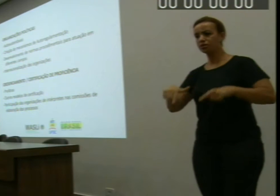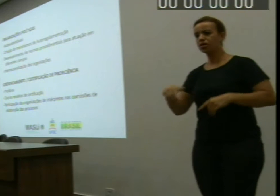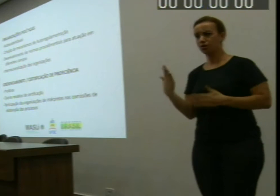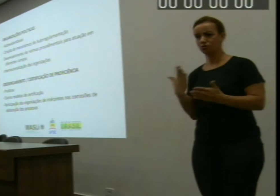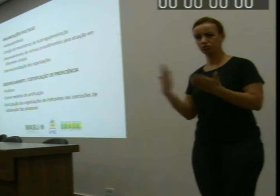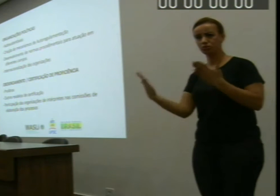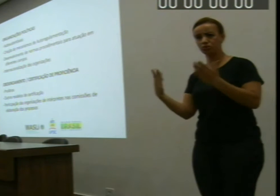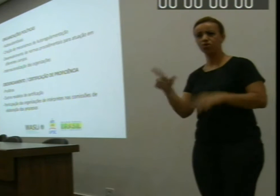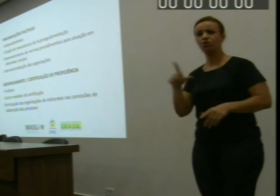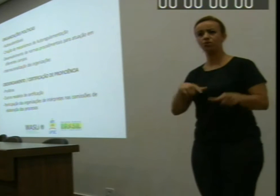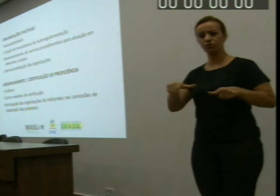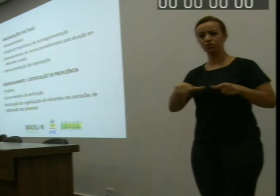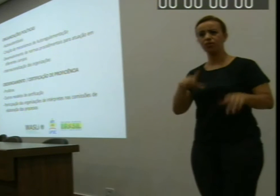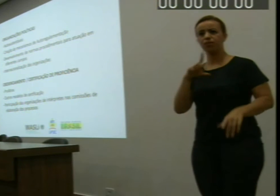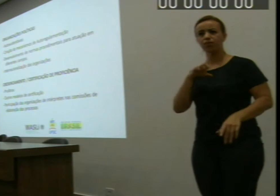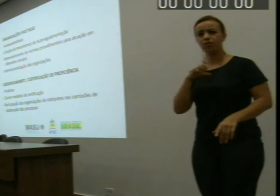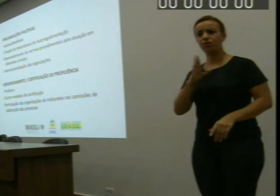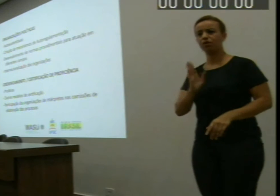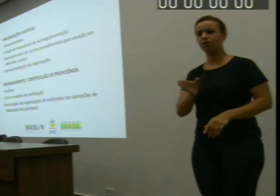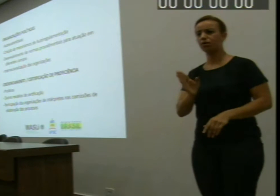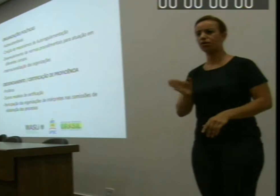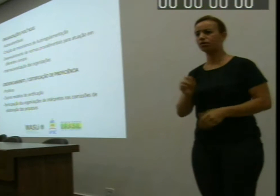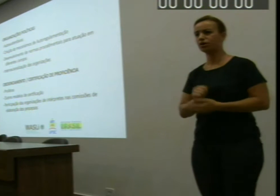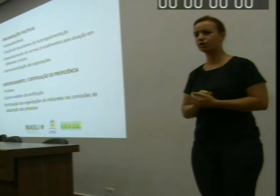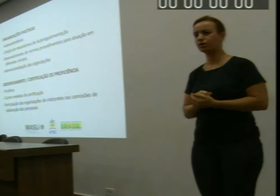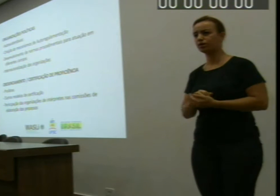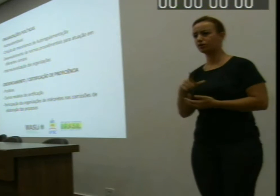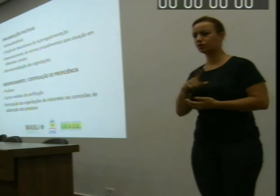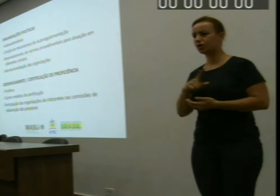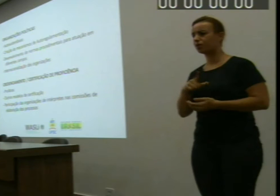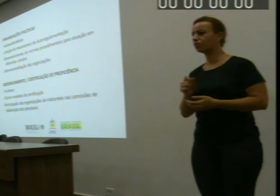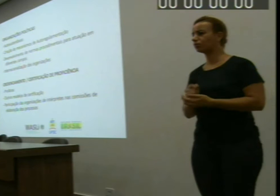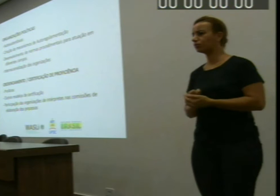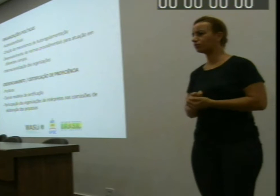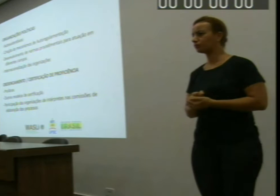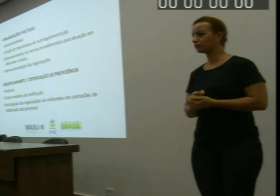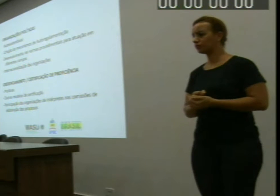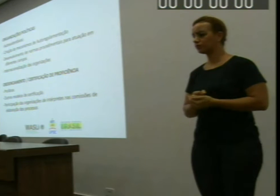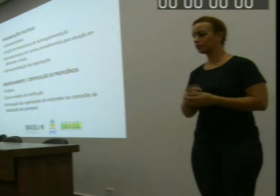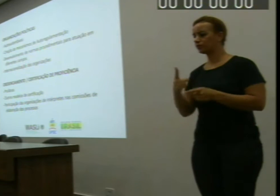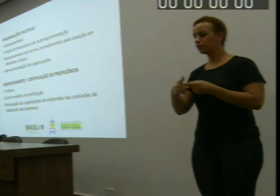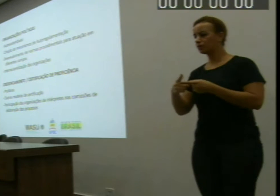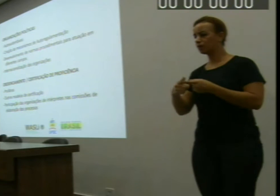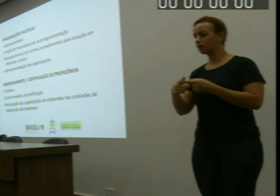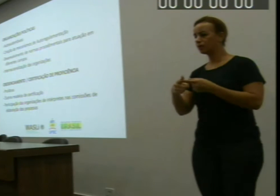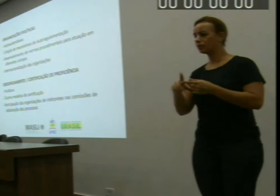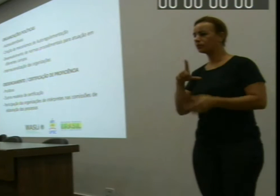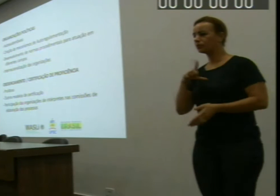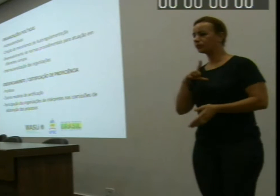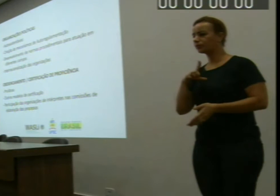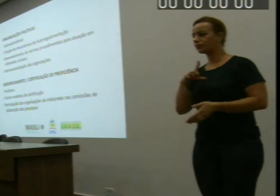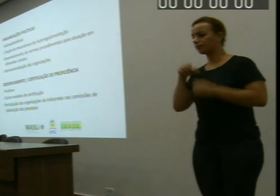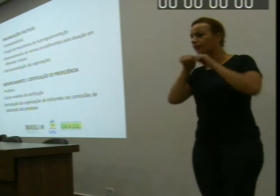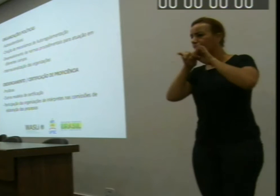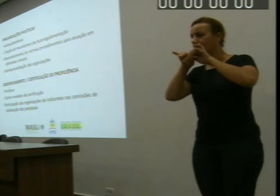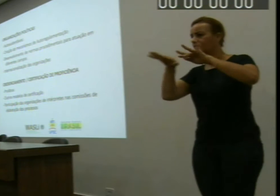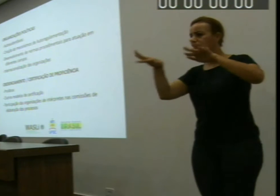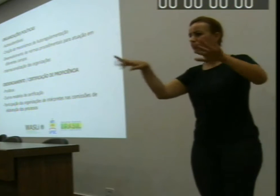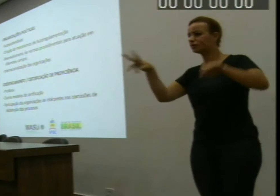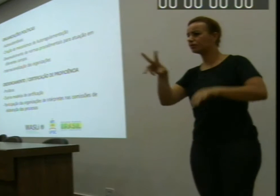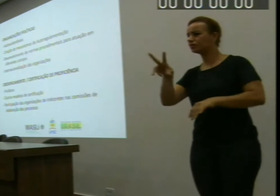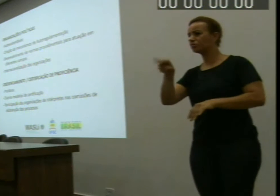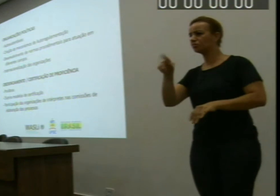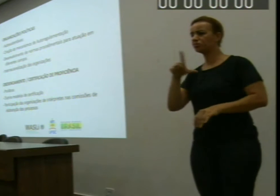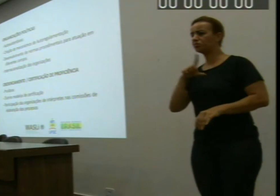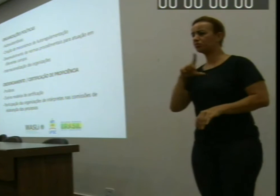publicitários por exemplo Eles não têm um conselho por quê Porque a publicidade também não afeta a vida das pessoas de uma